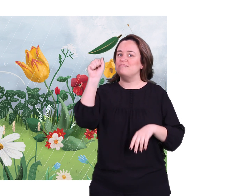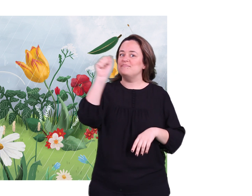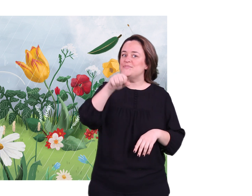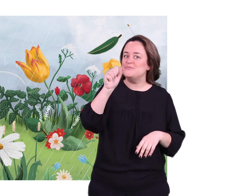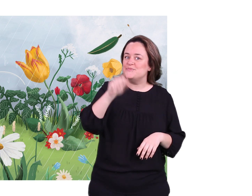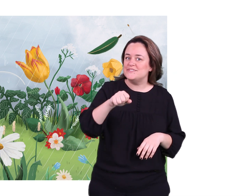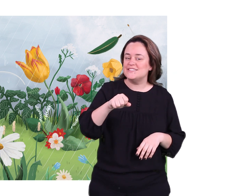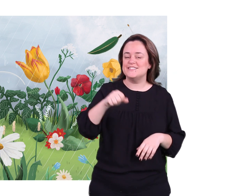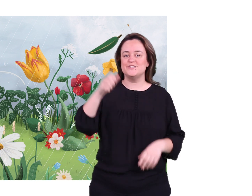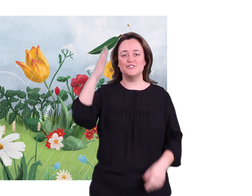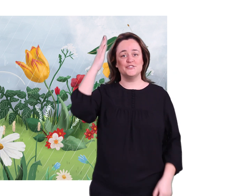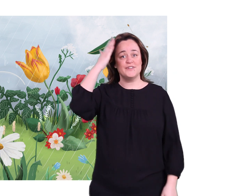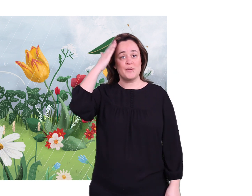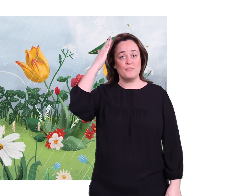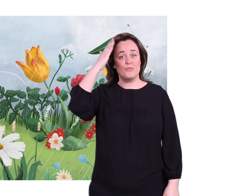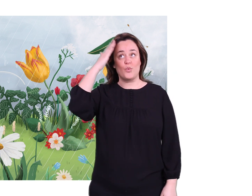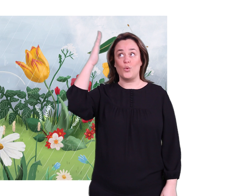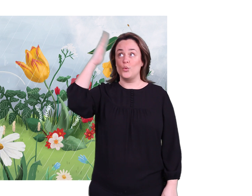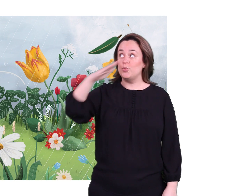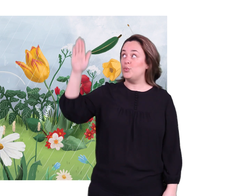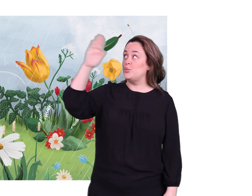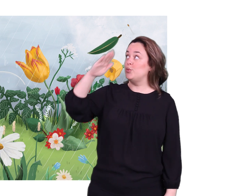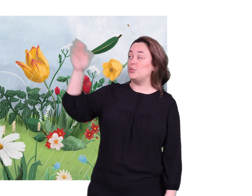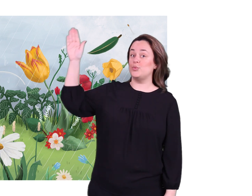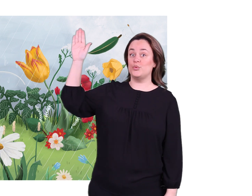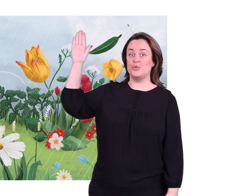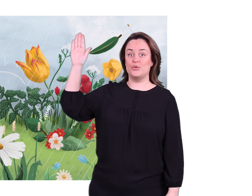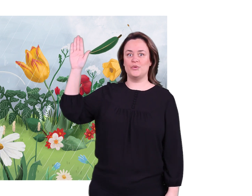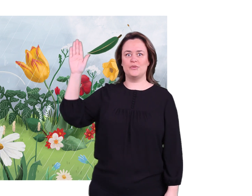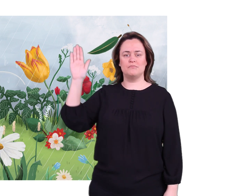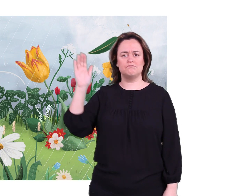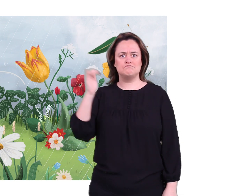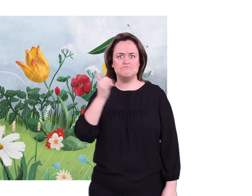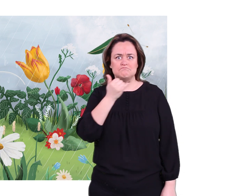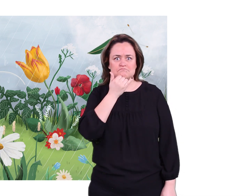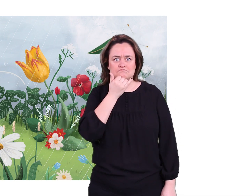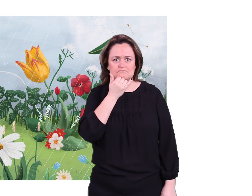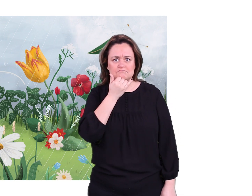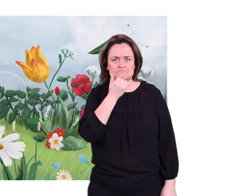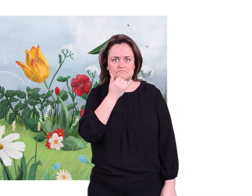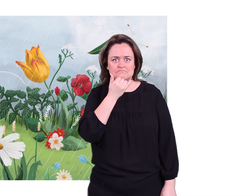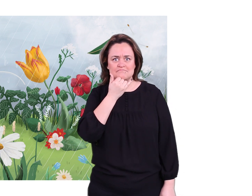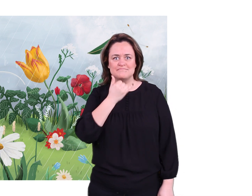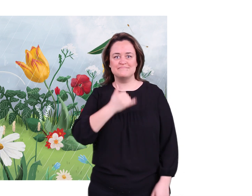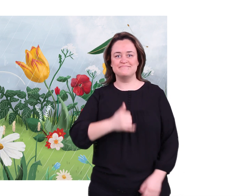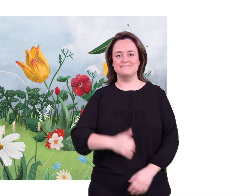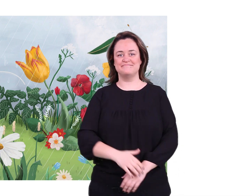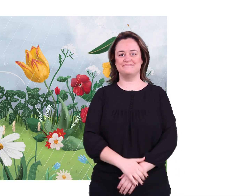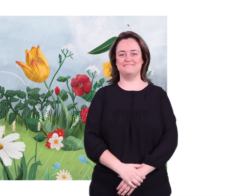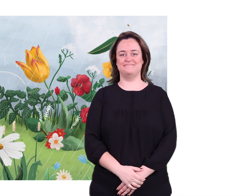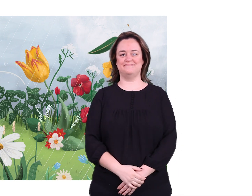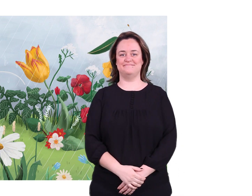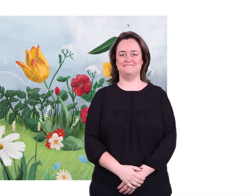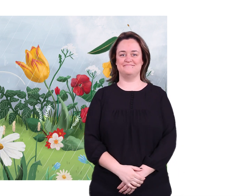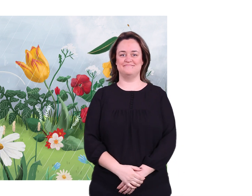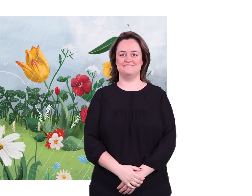On regarde, mais oui, le chapeau s'est envolé. Comment se fait-il?